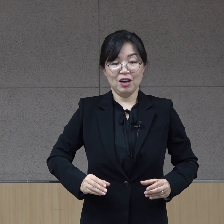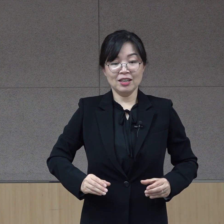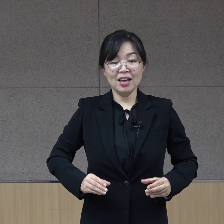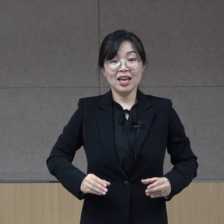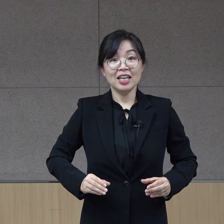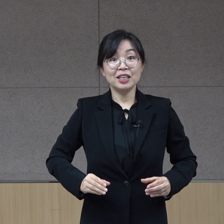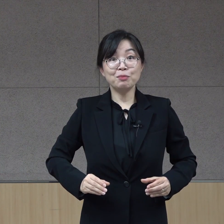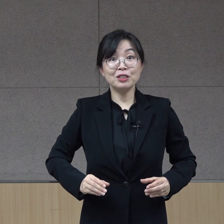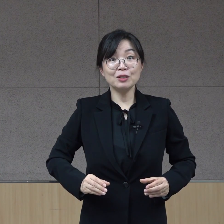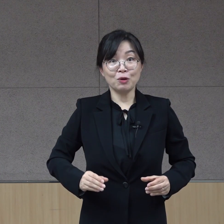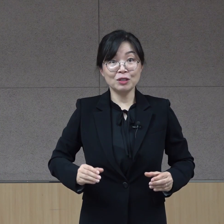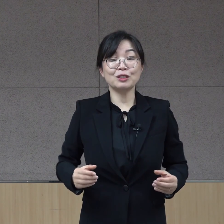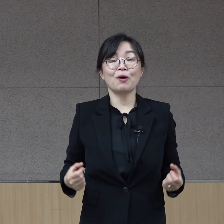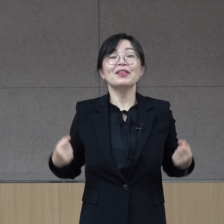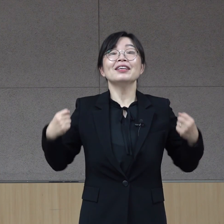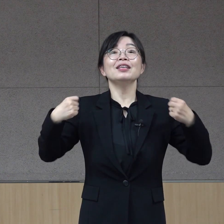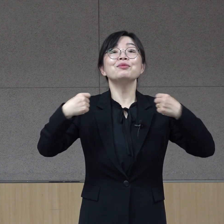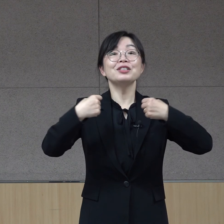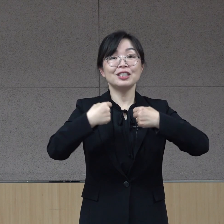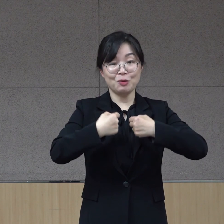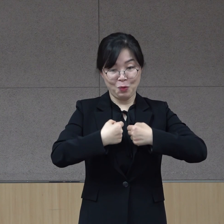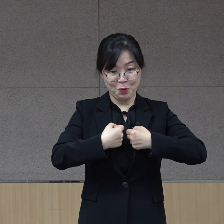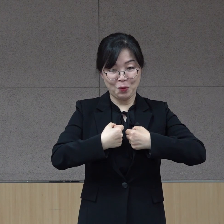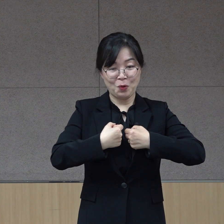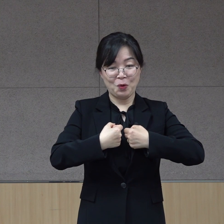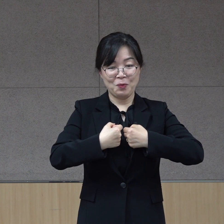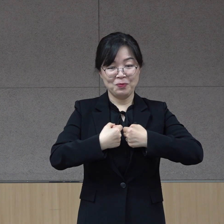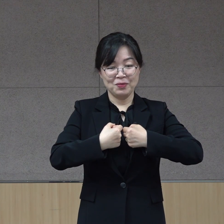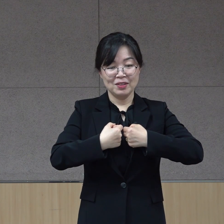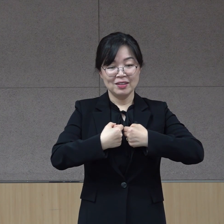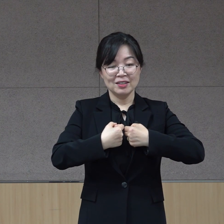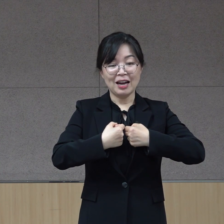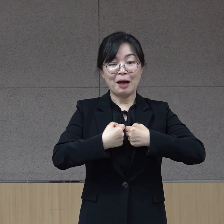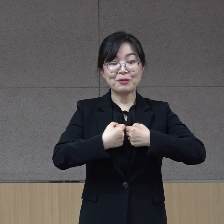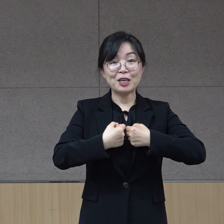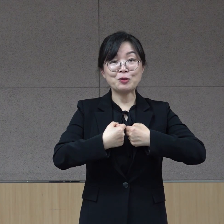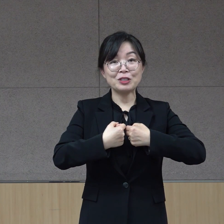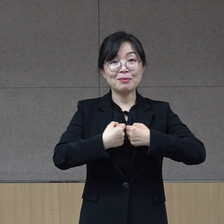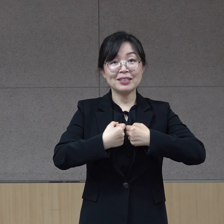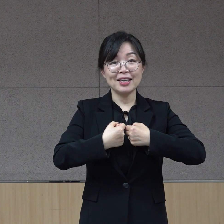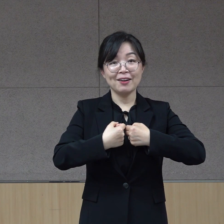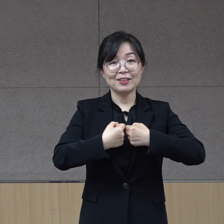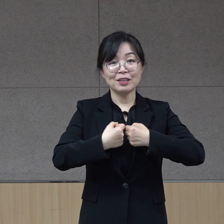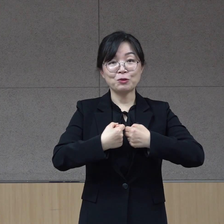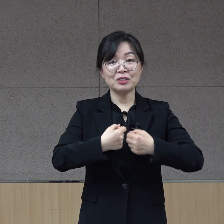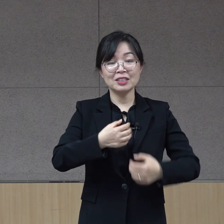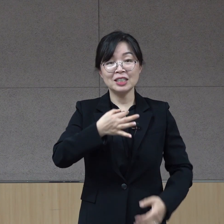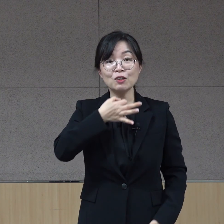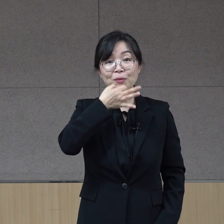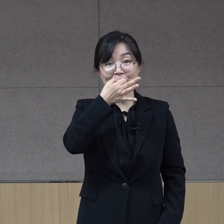두둑하게 입으시고. 그렇죠. 입으시고. 감기 조심하세요. 자, 오늘은 이걸로 한번